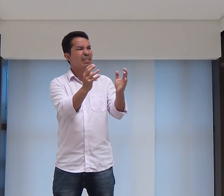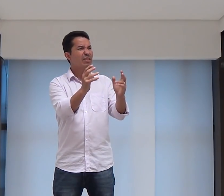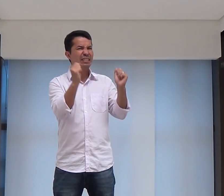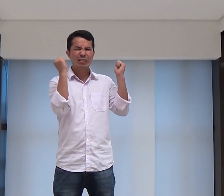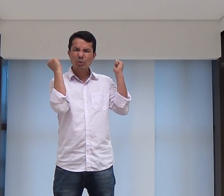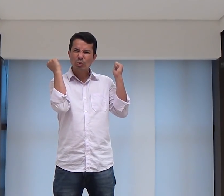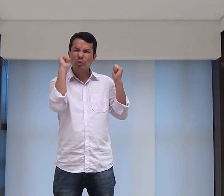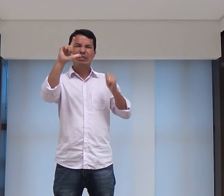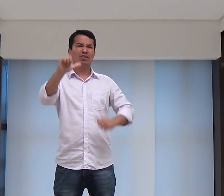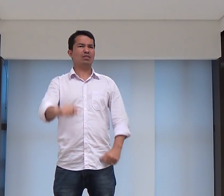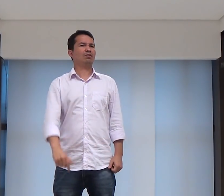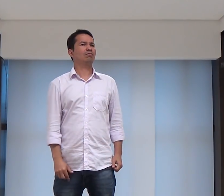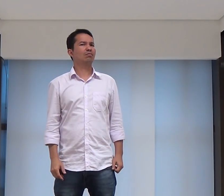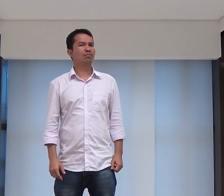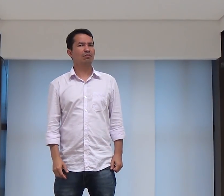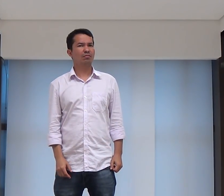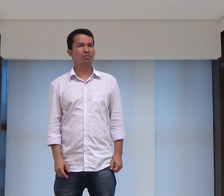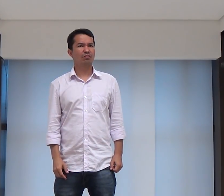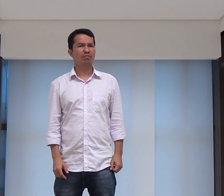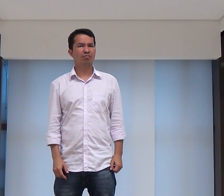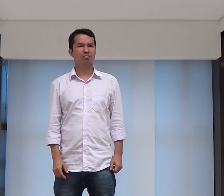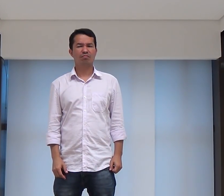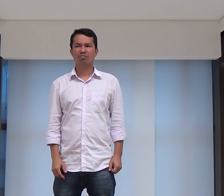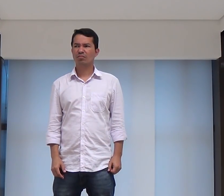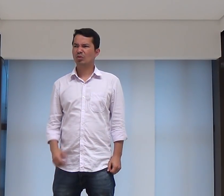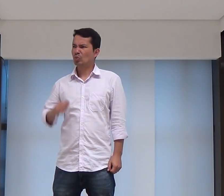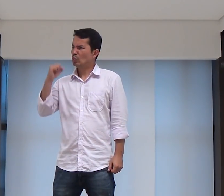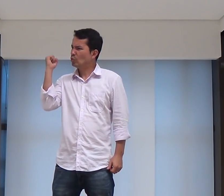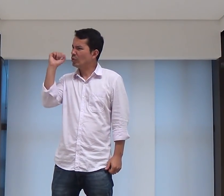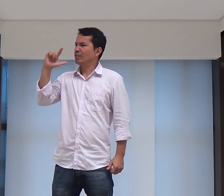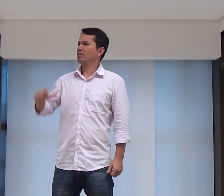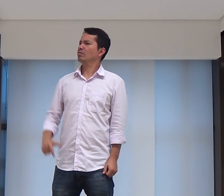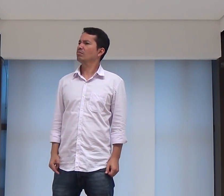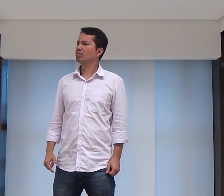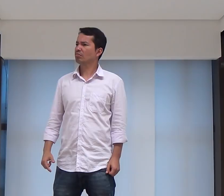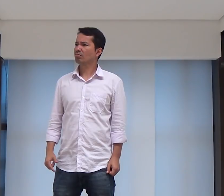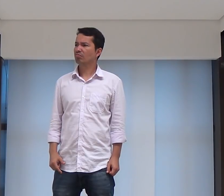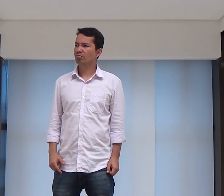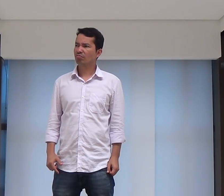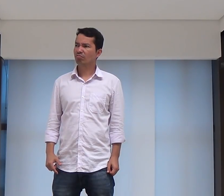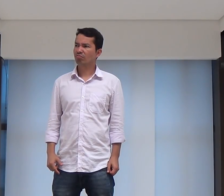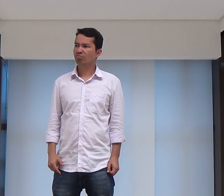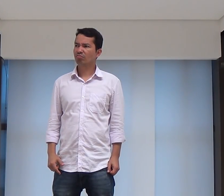quiser. Mas você conseguirá a vitória. Você conseguirá a vitória.